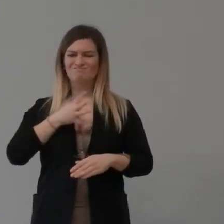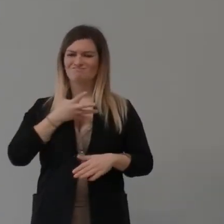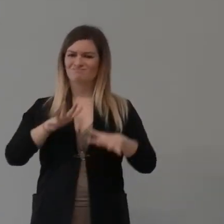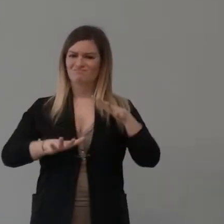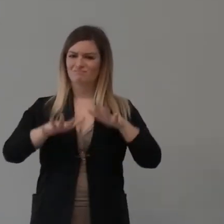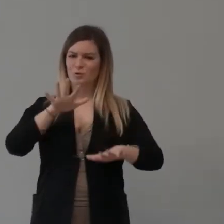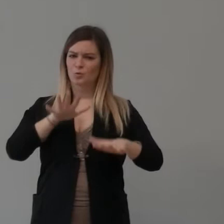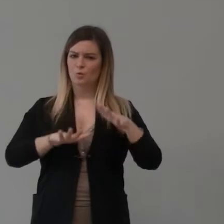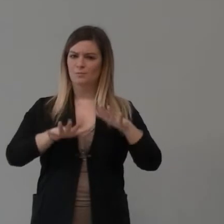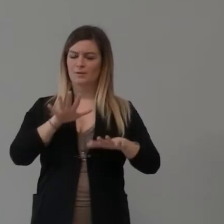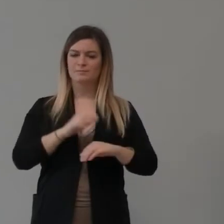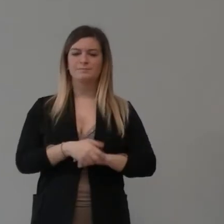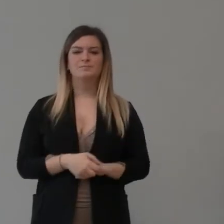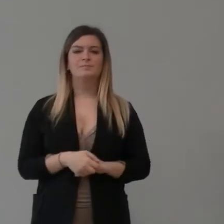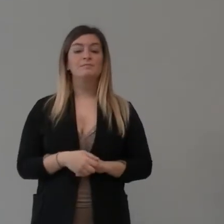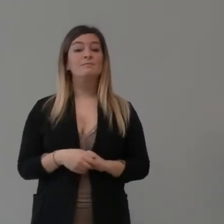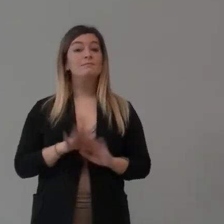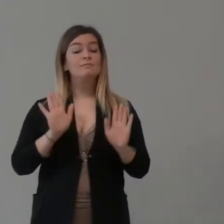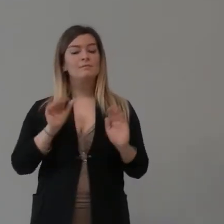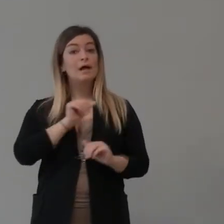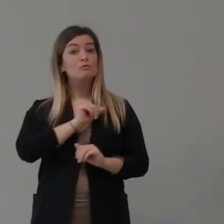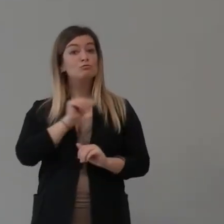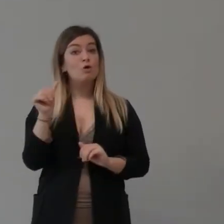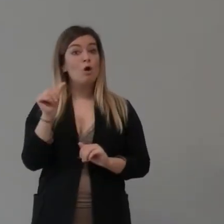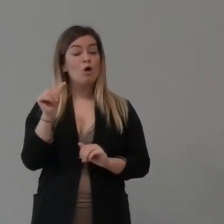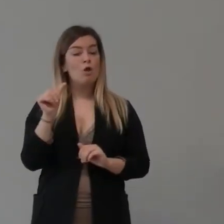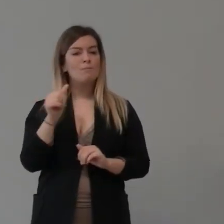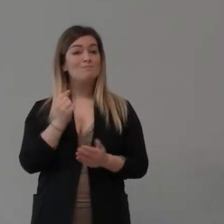Ma solo se accetti che Gesù è venuto